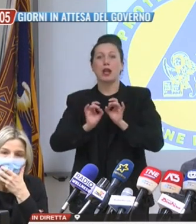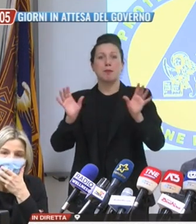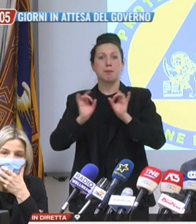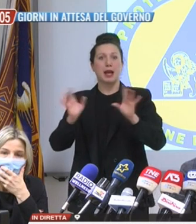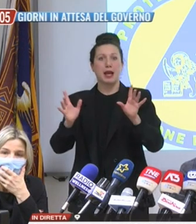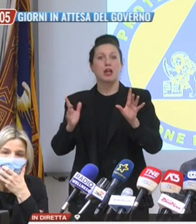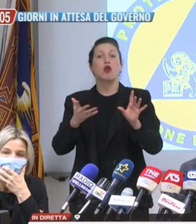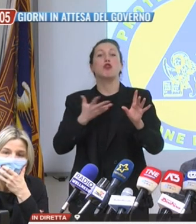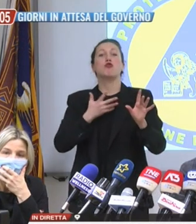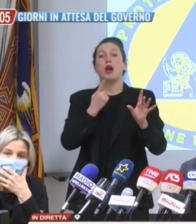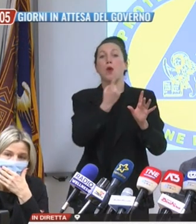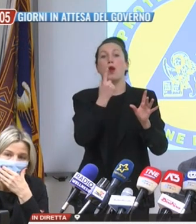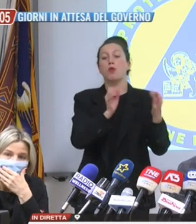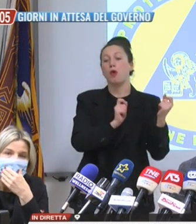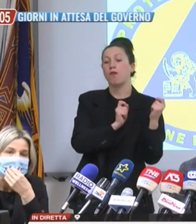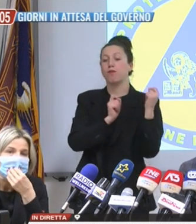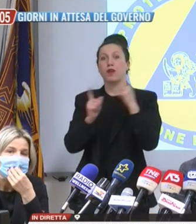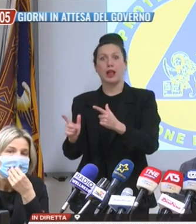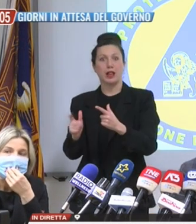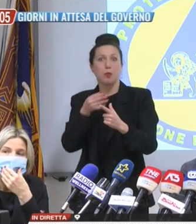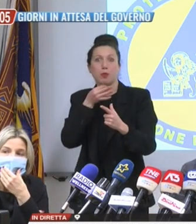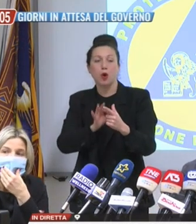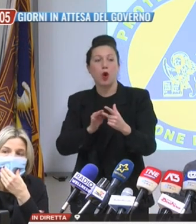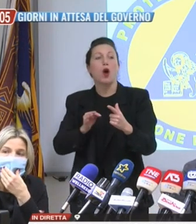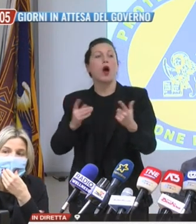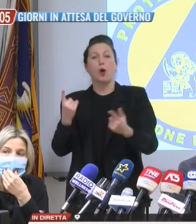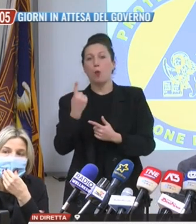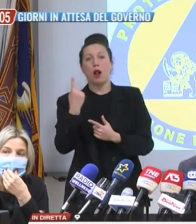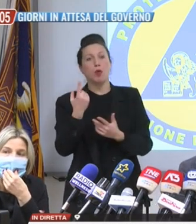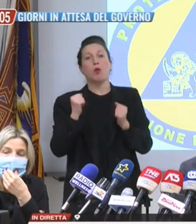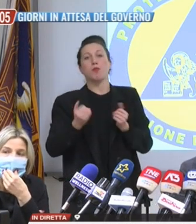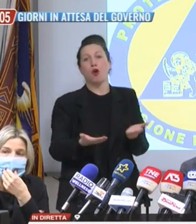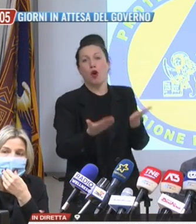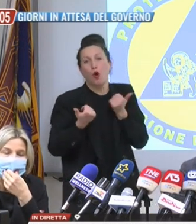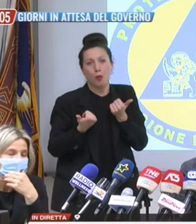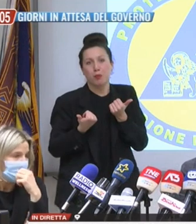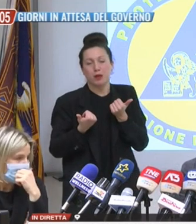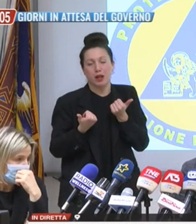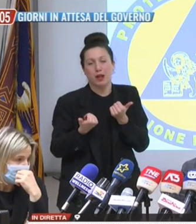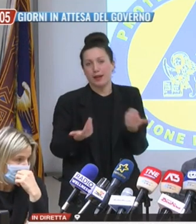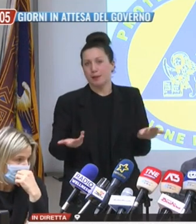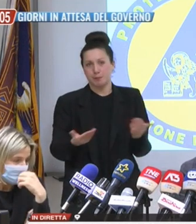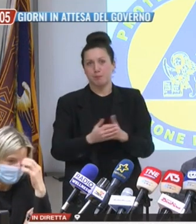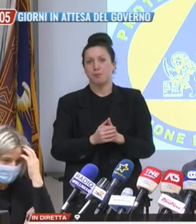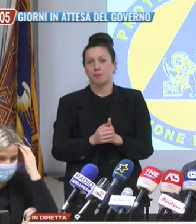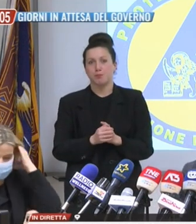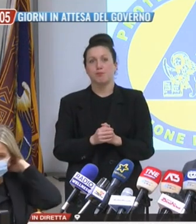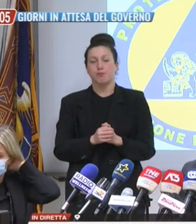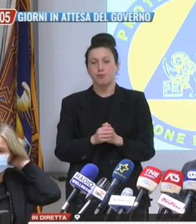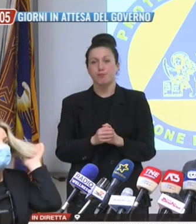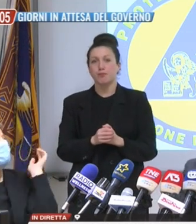no? Poi è anche vero che noi siamo stati quelli, diciamo, sempre più agitati sul Covid, quindi penso che leggano la